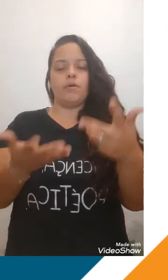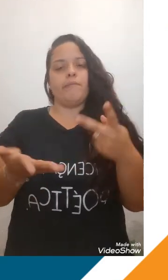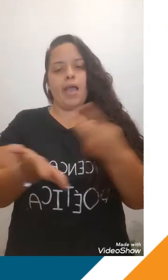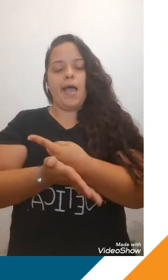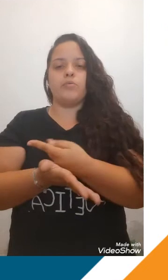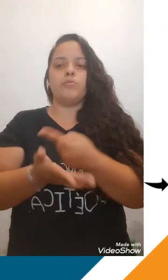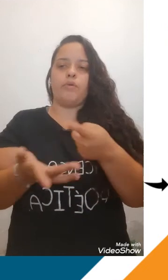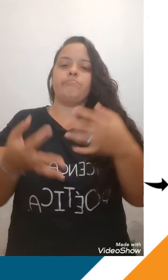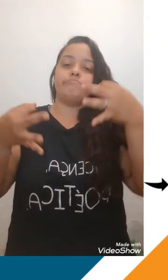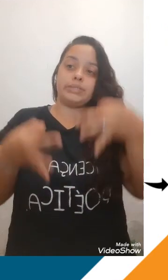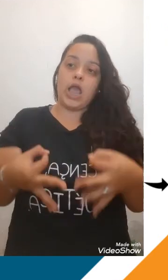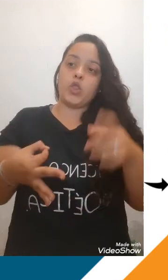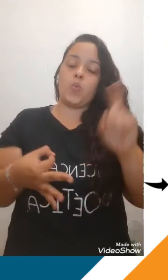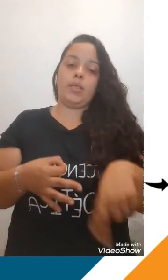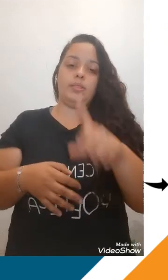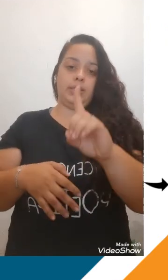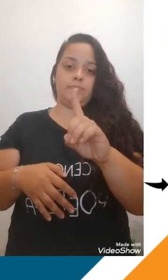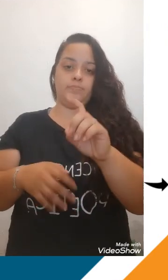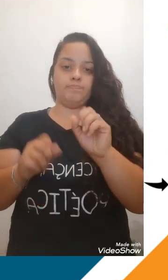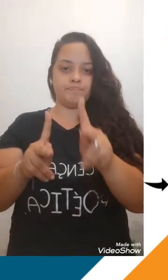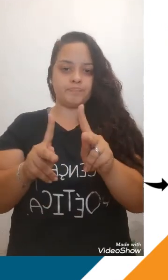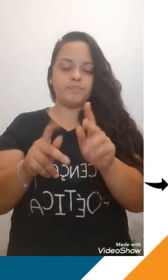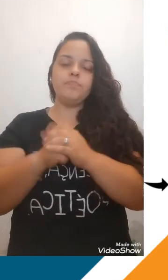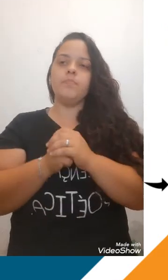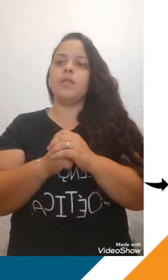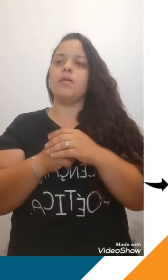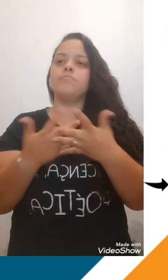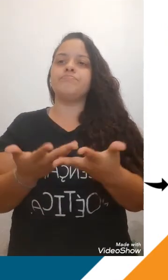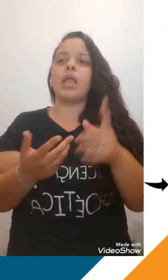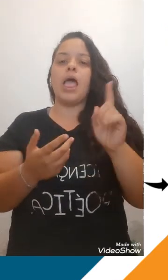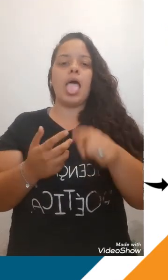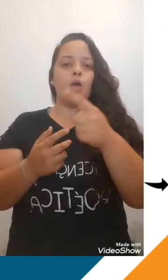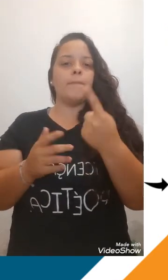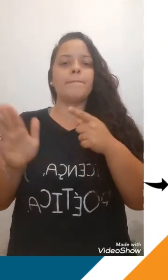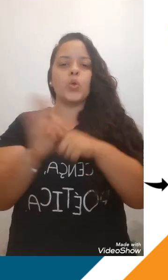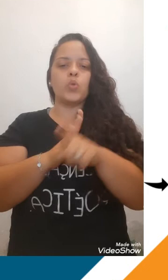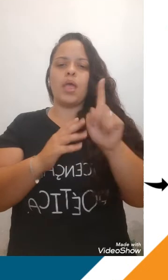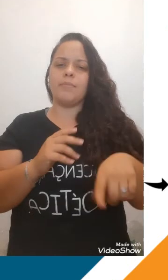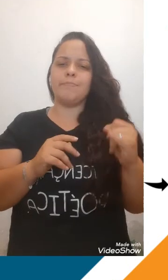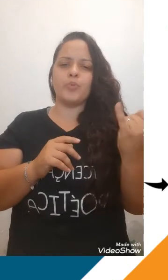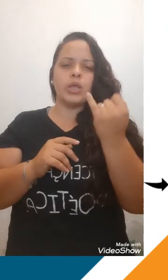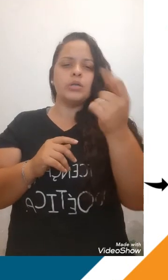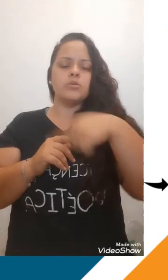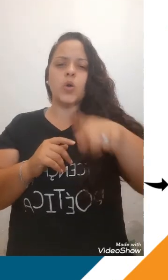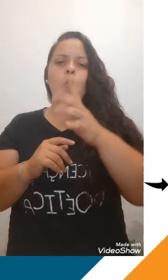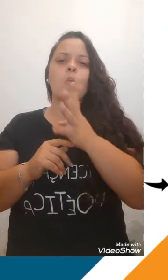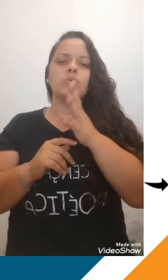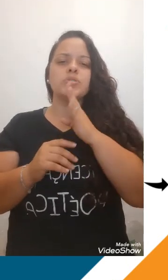é a letra D, ok? No caso, né, essa era uma questão que era importante você conhecer o